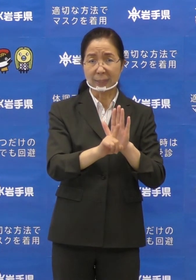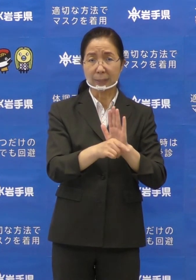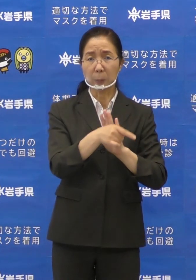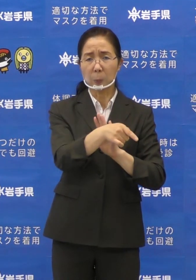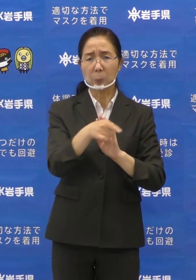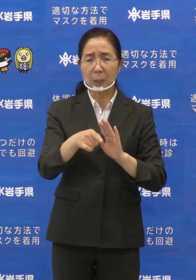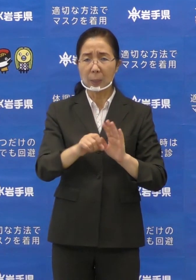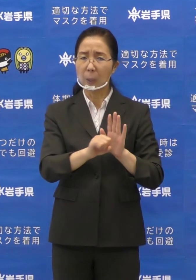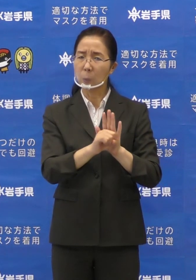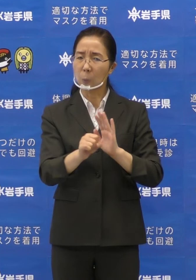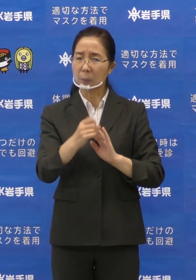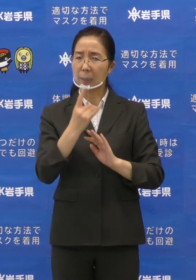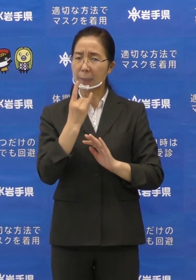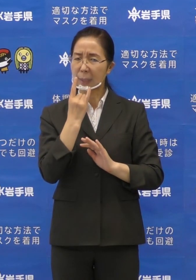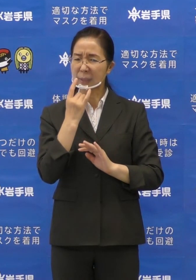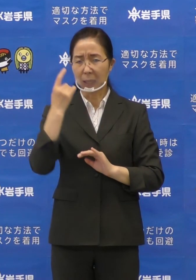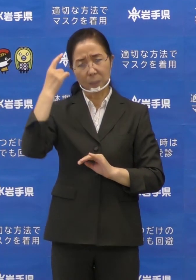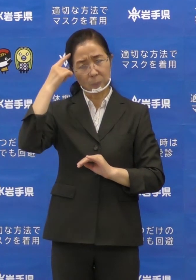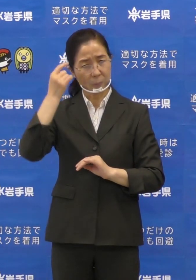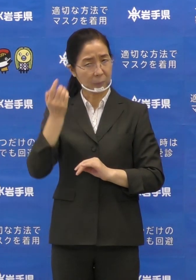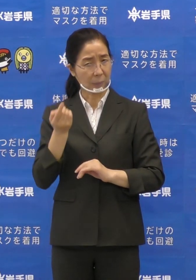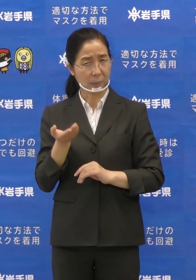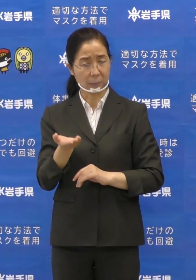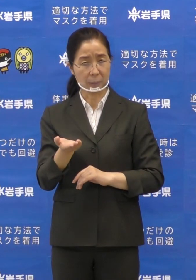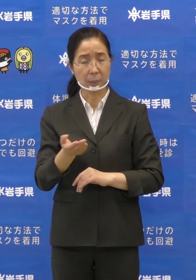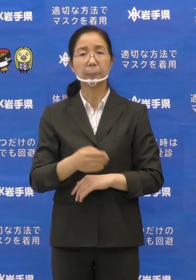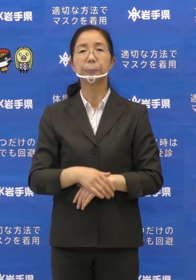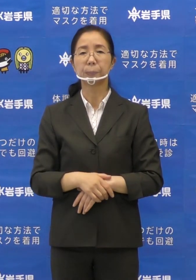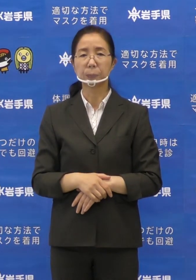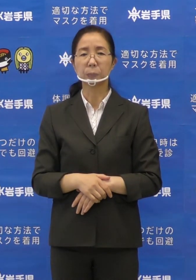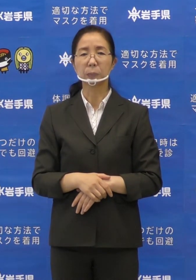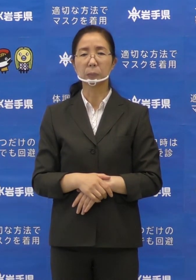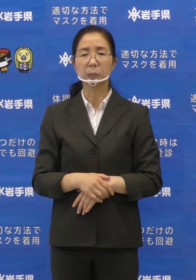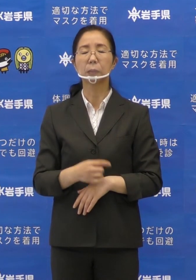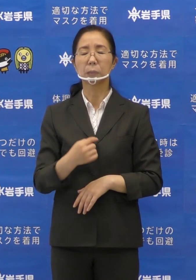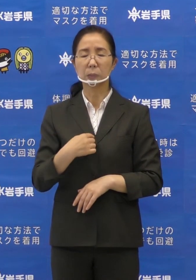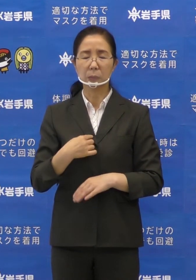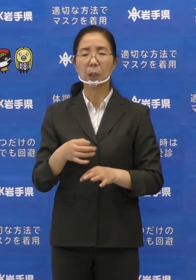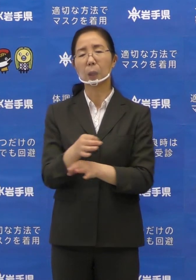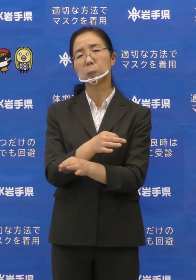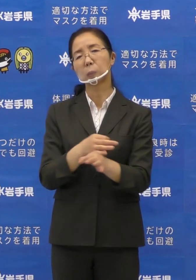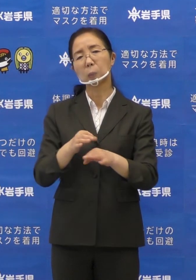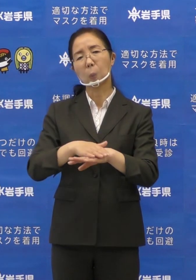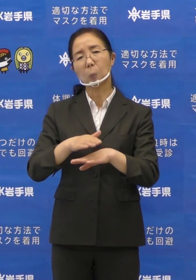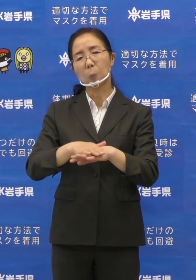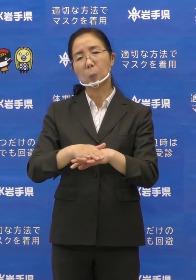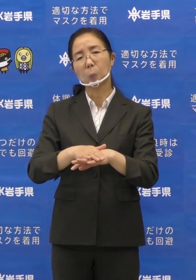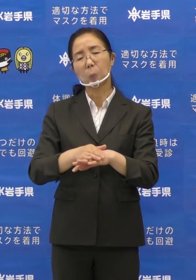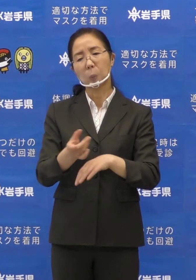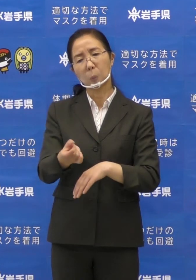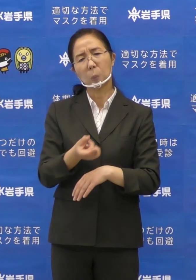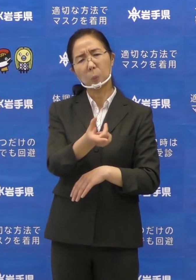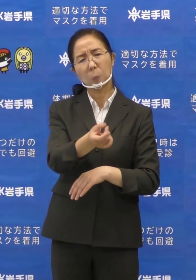どうお考えでしょう か。運用の仕方だと思いますけれども、